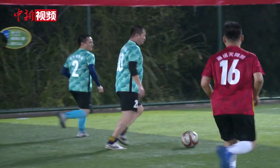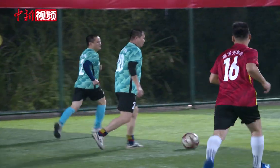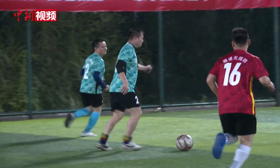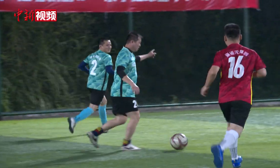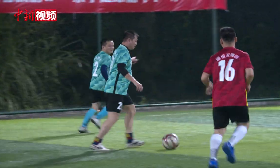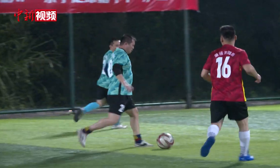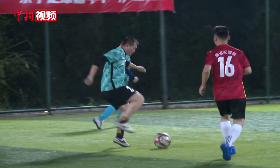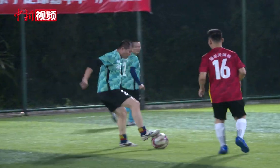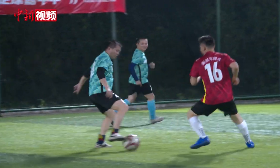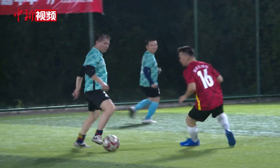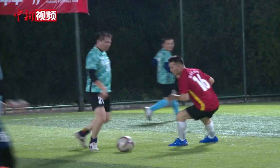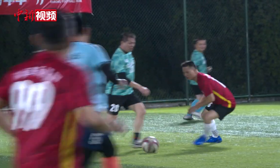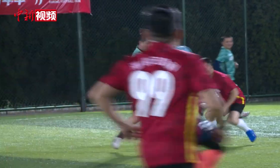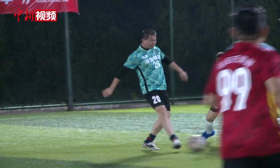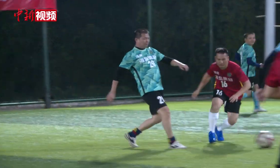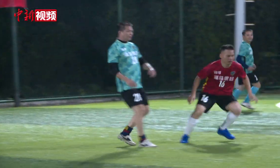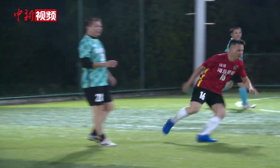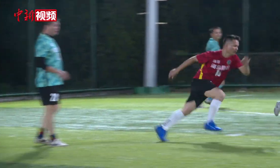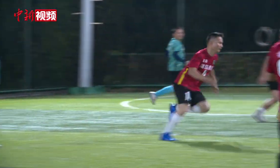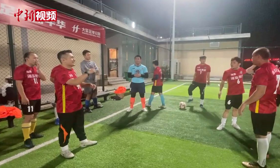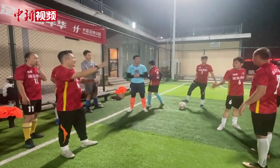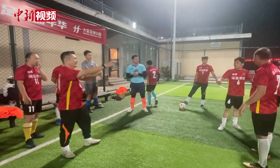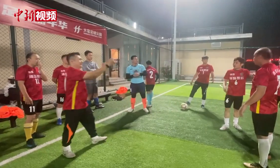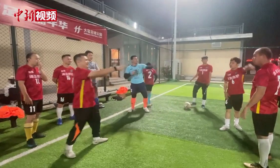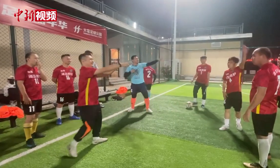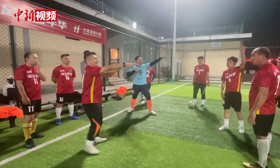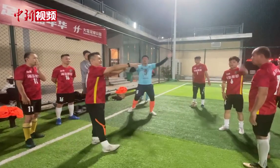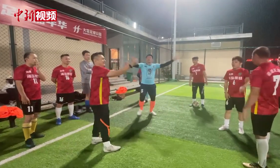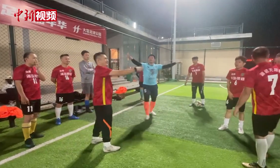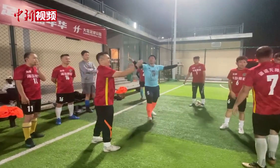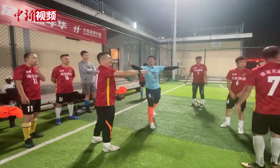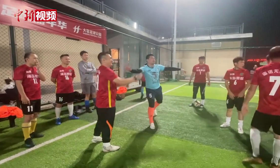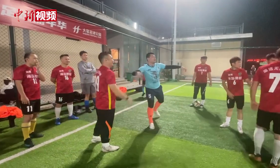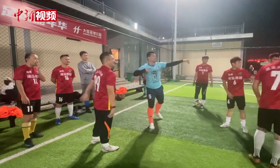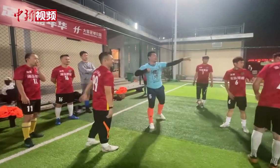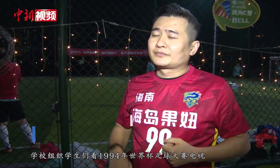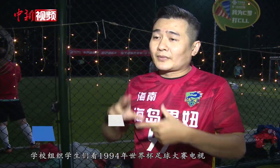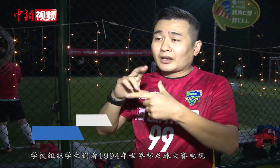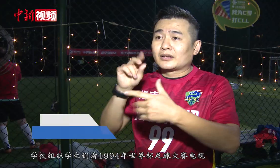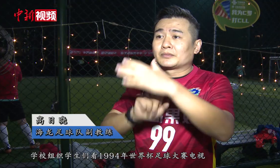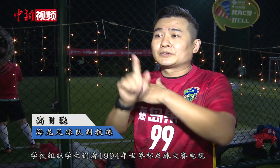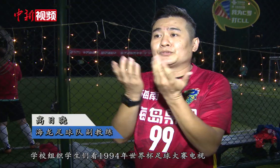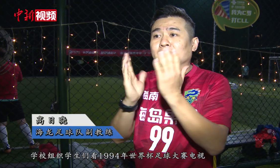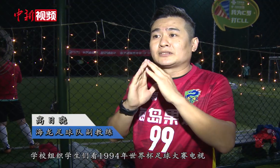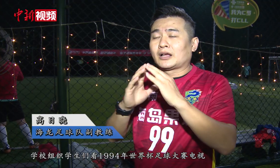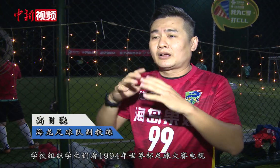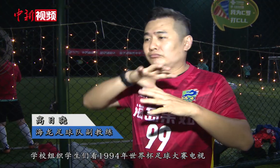和同学们被球员精湛的技巧吸引，点燃了他们对足球的热情。 学校组织学生们